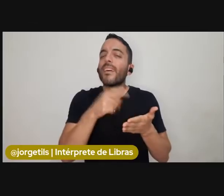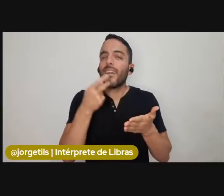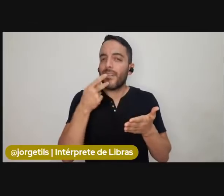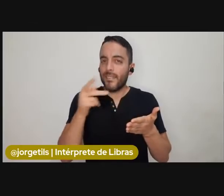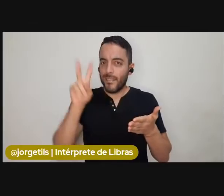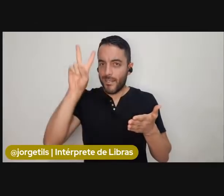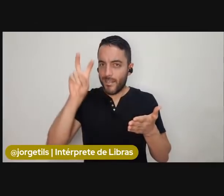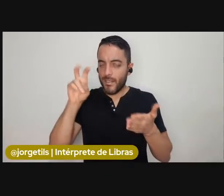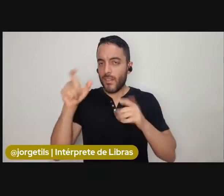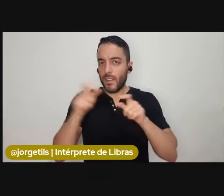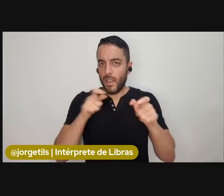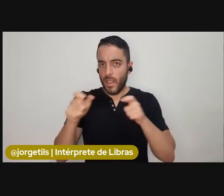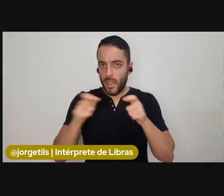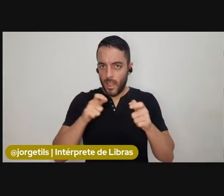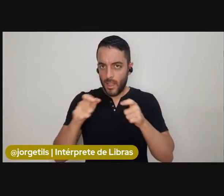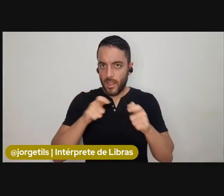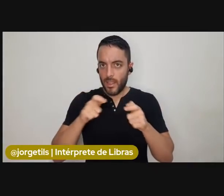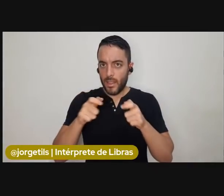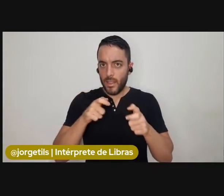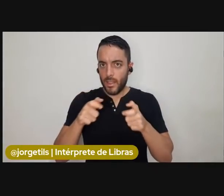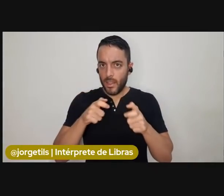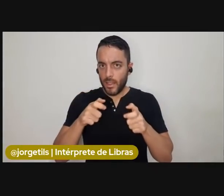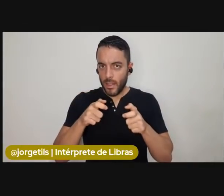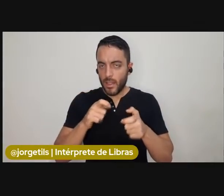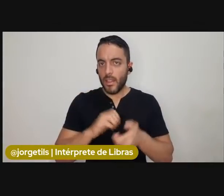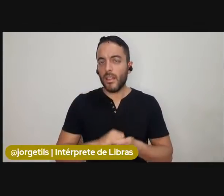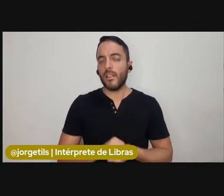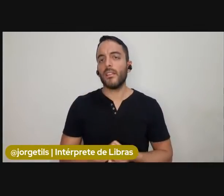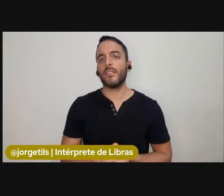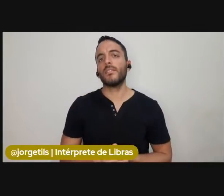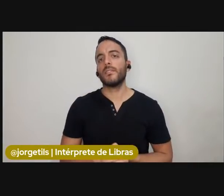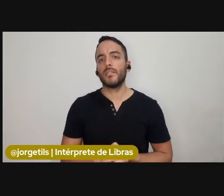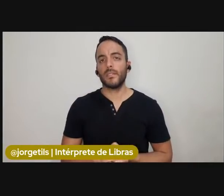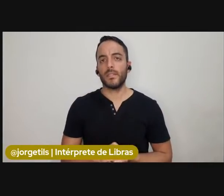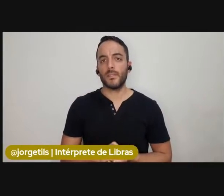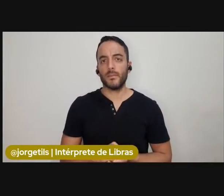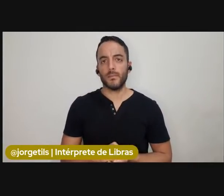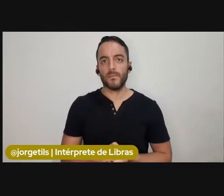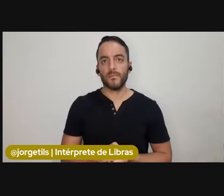guerra, enfim, daquele momento